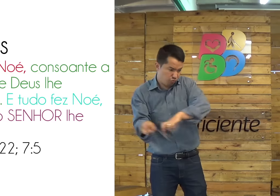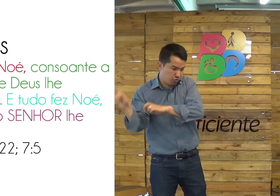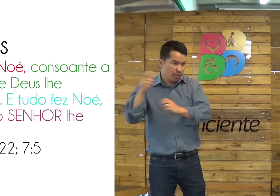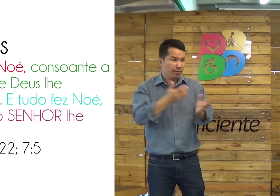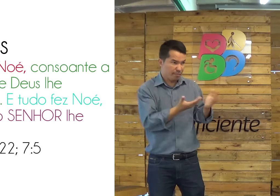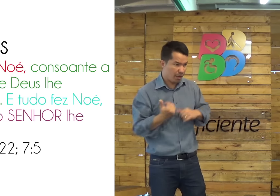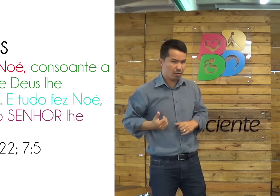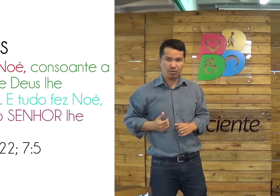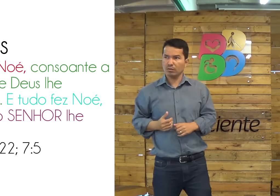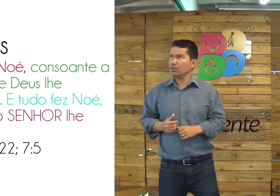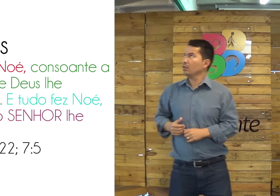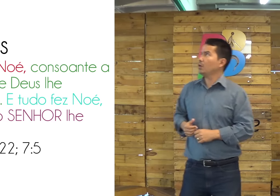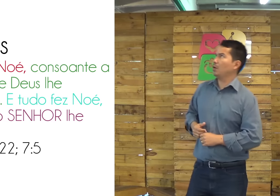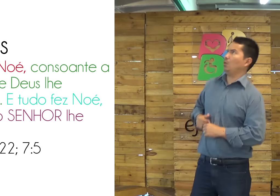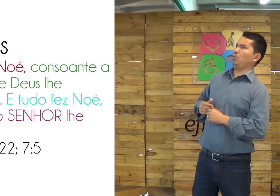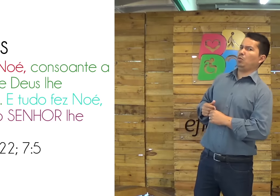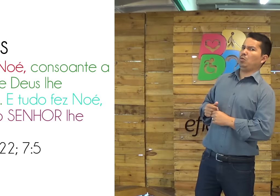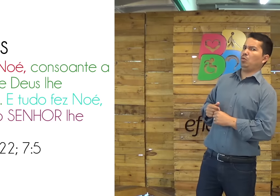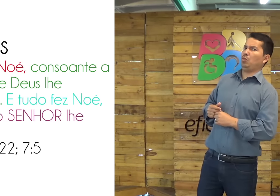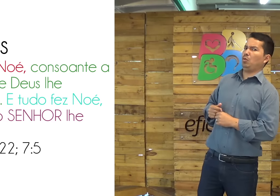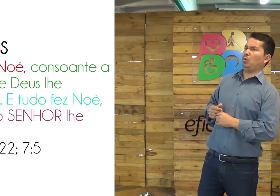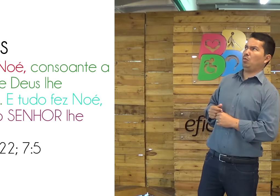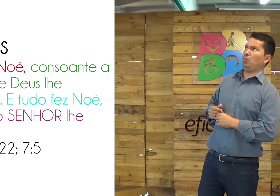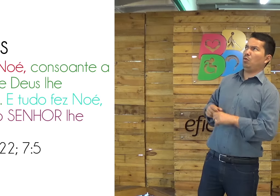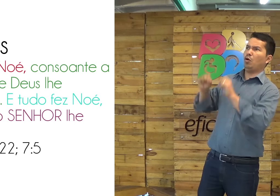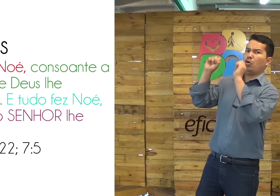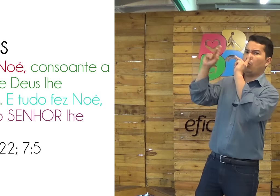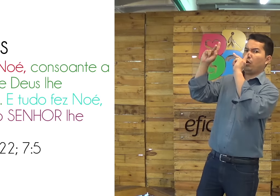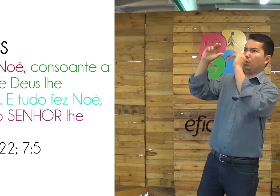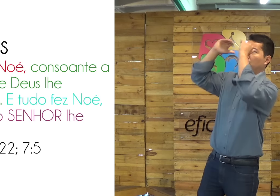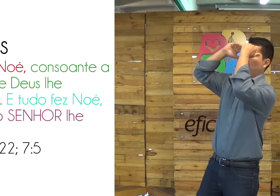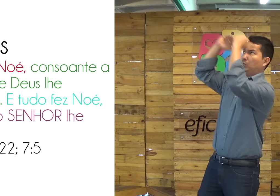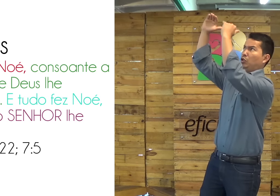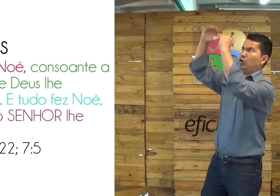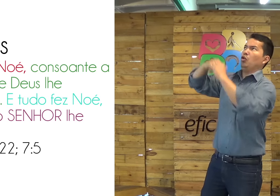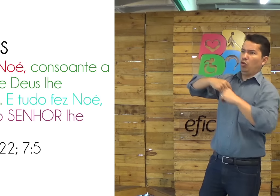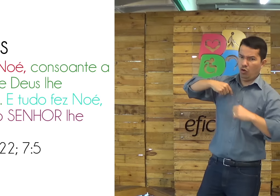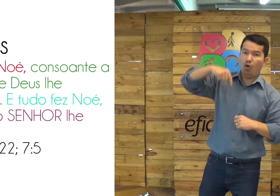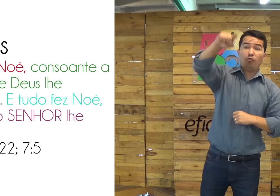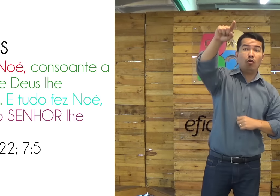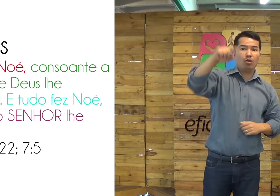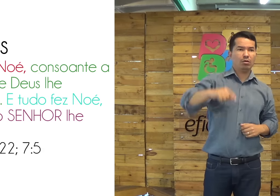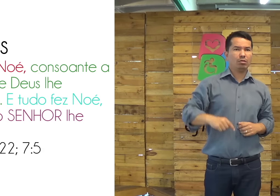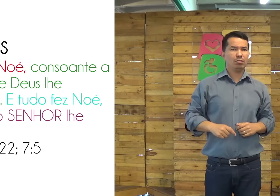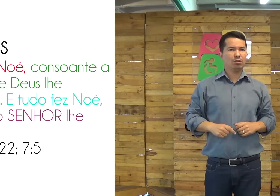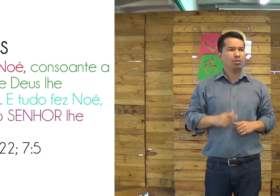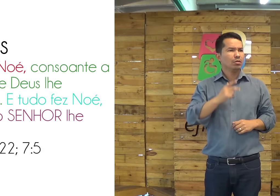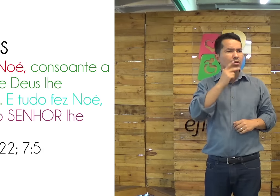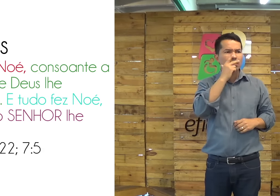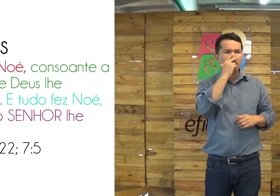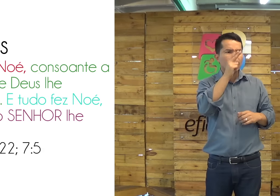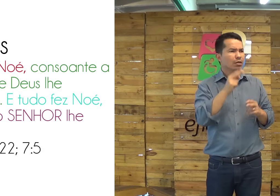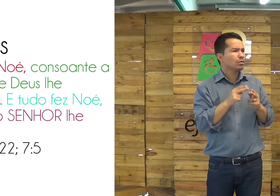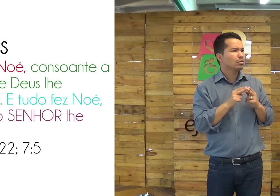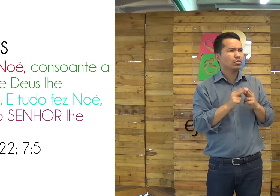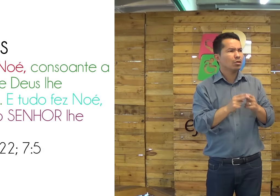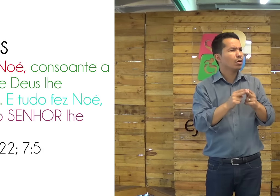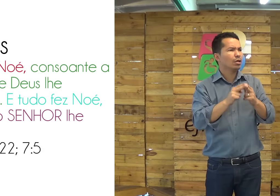os animais fala para né eles vão entrar na arca hã Tá bom eu vou